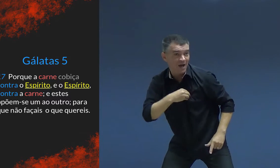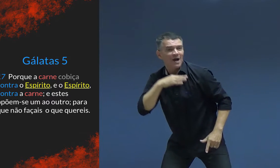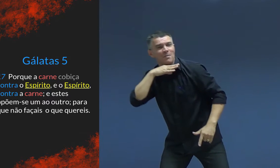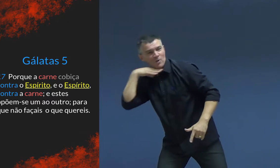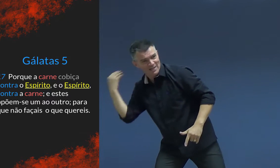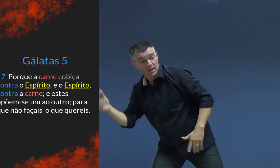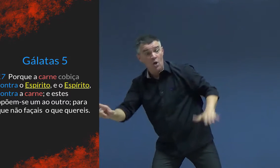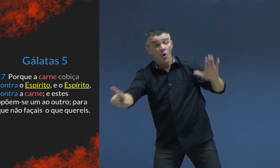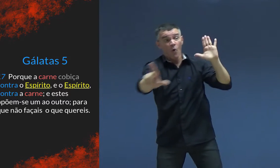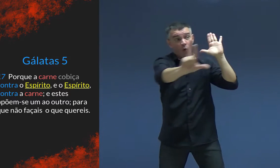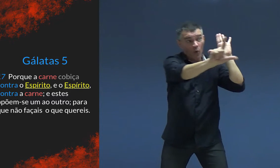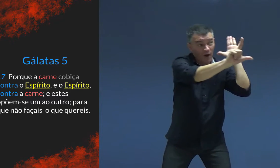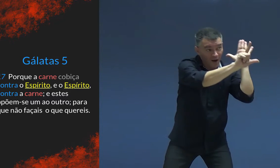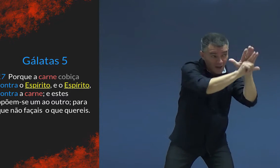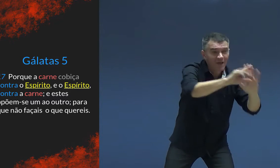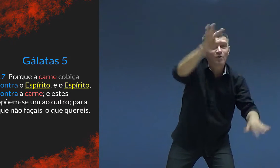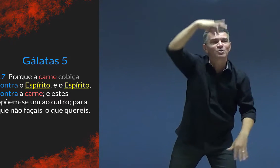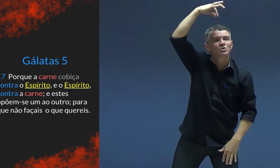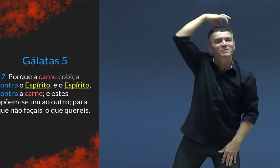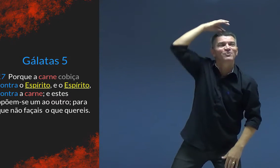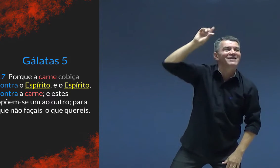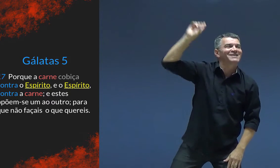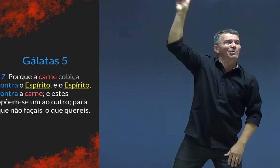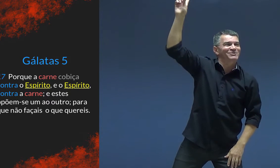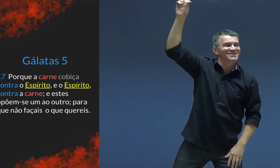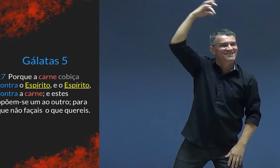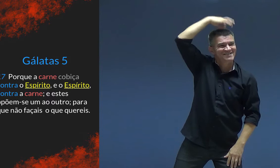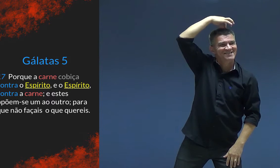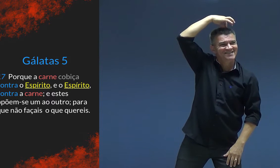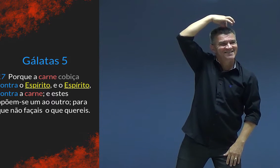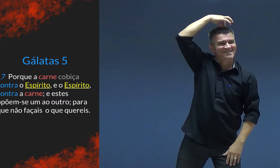Então tem a lei do pecado, da morte, e tem a lei do Espírito de Deus.